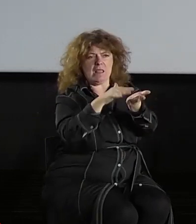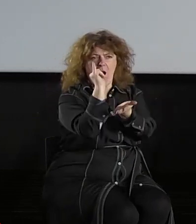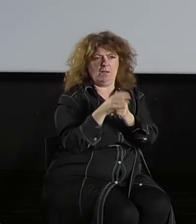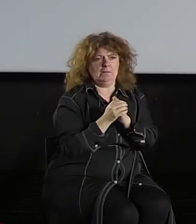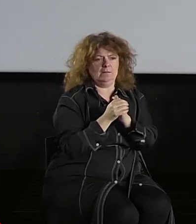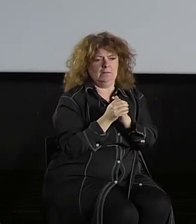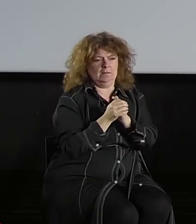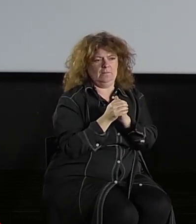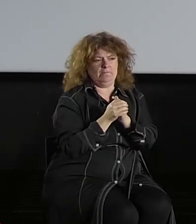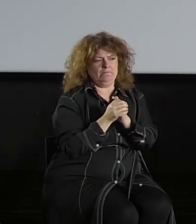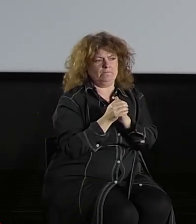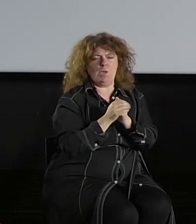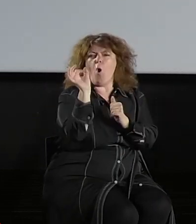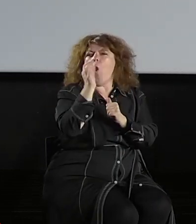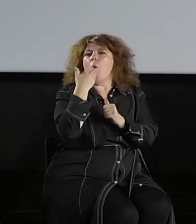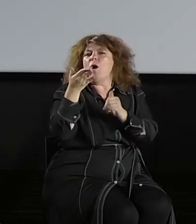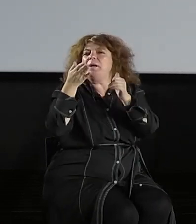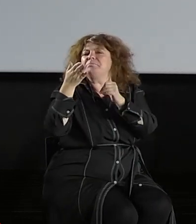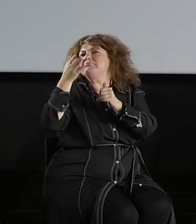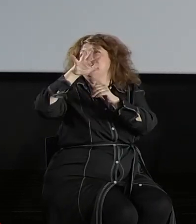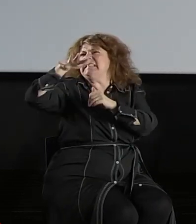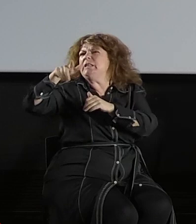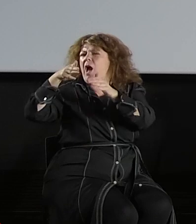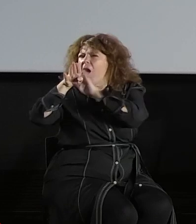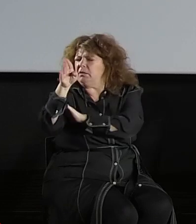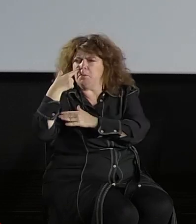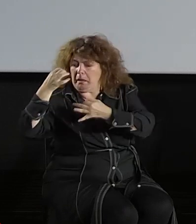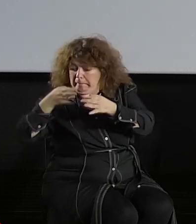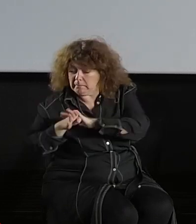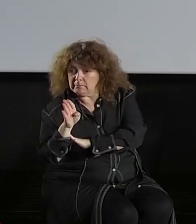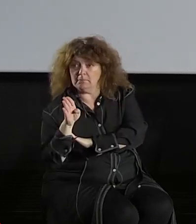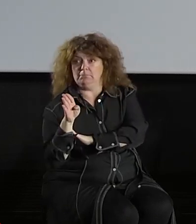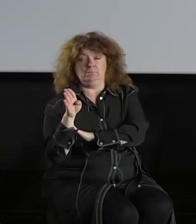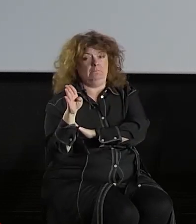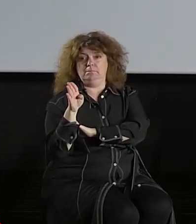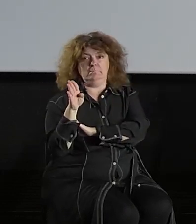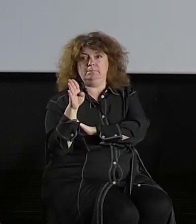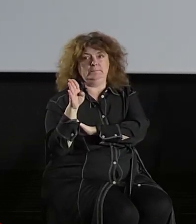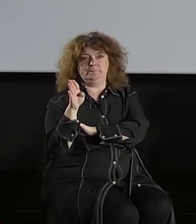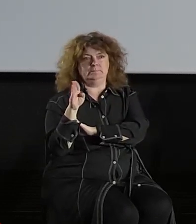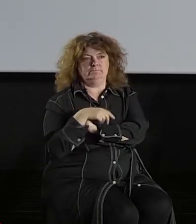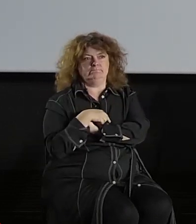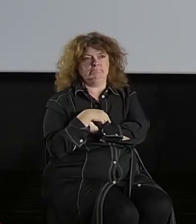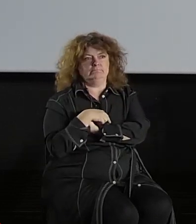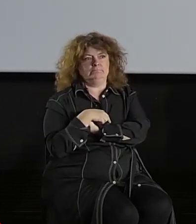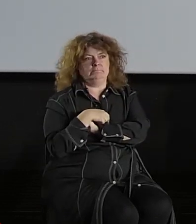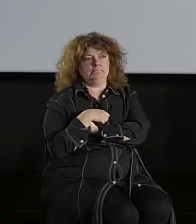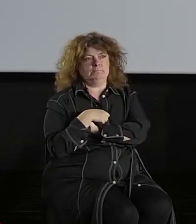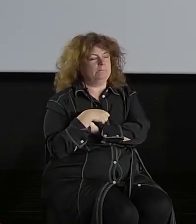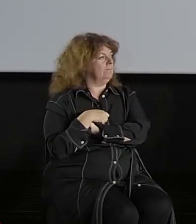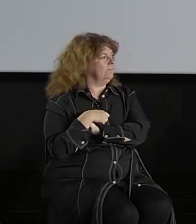o muchos sitios que pone accesible pero la realidad pues no es no es tan así no la obra hay algo